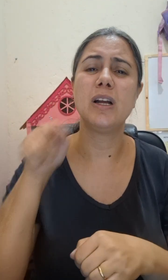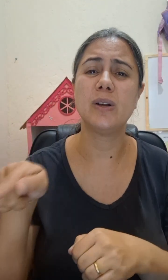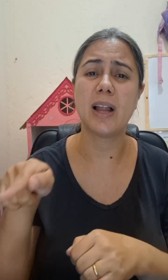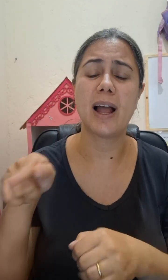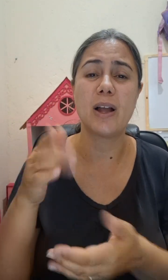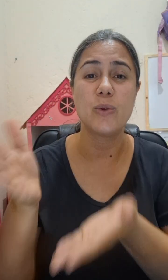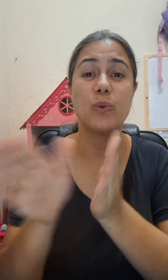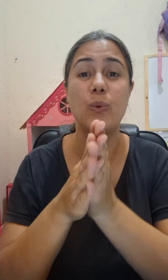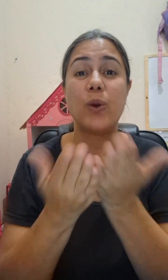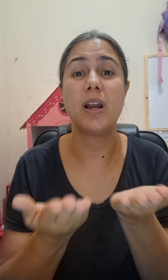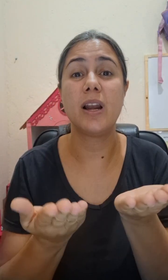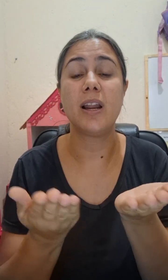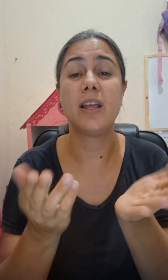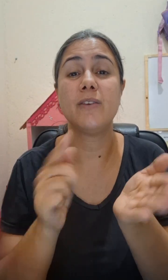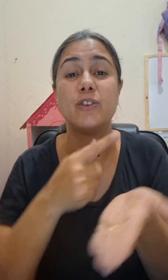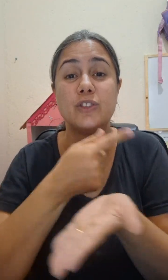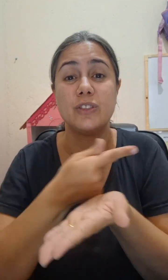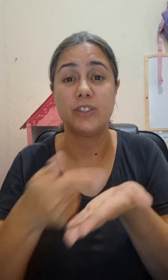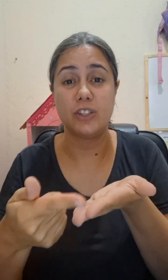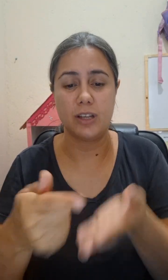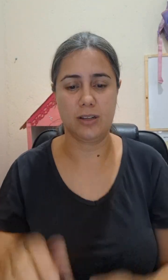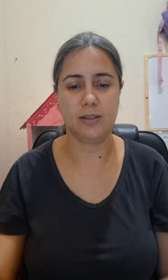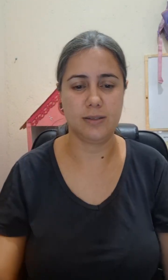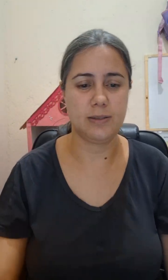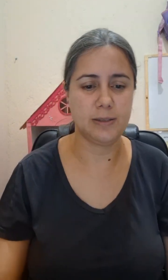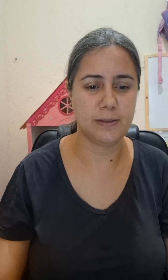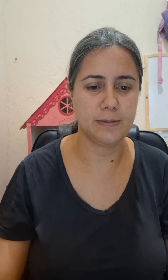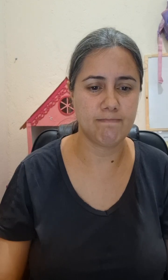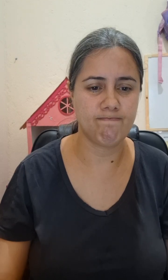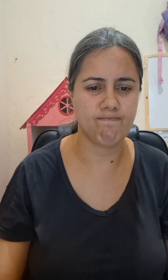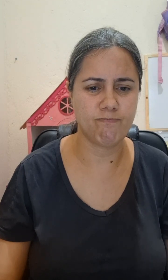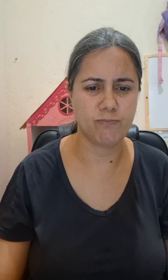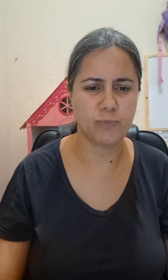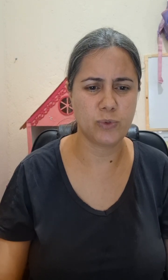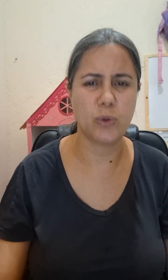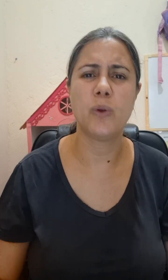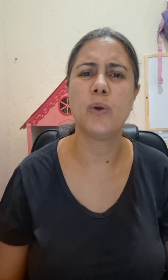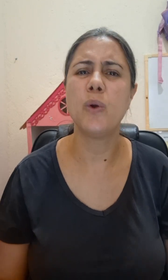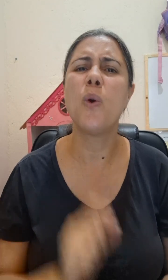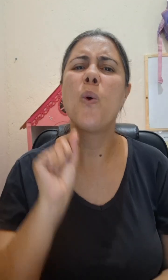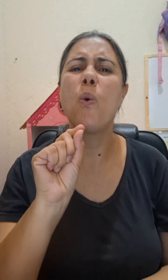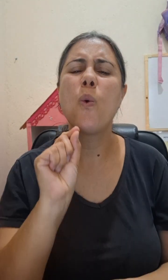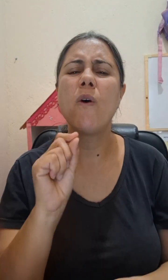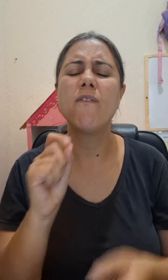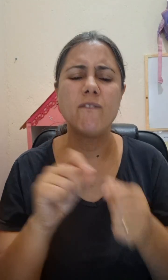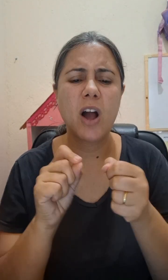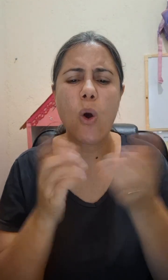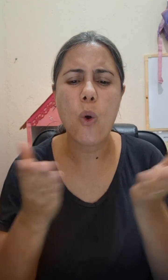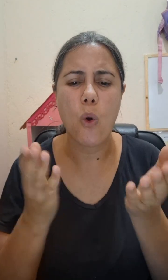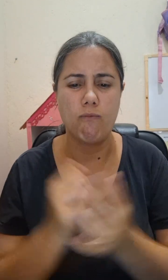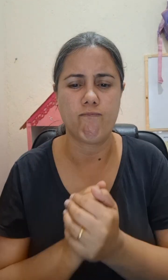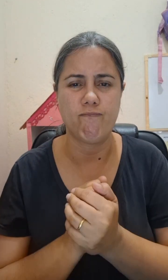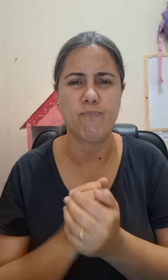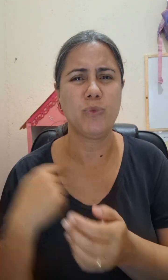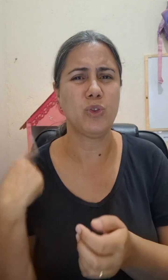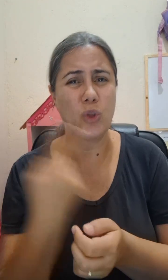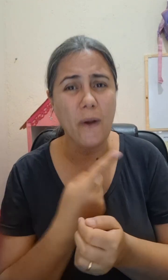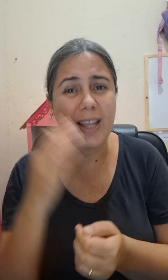Lá, mais importante no livro de Gênesis, mais especialmente no livro de Gênesis. O que a gente